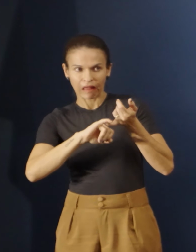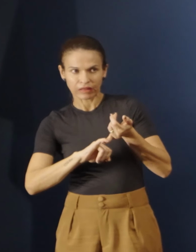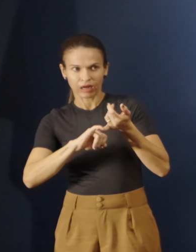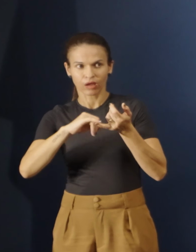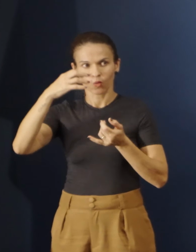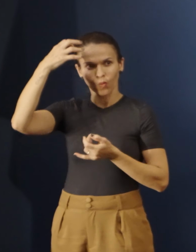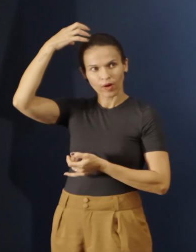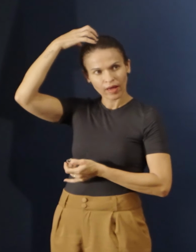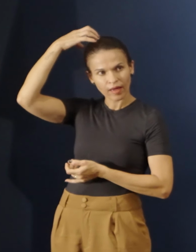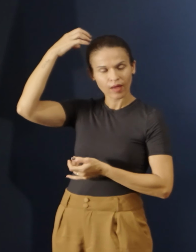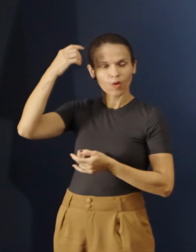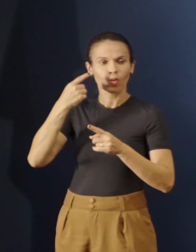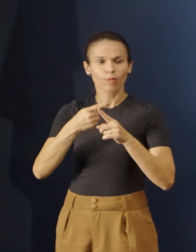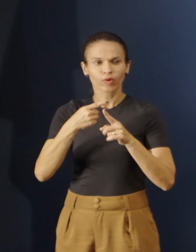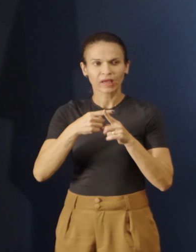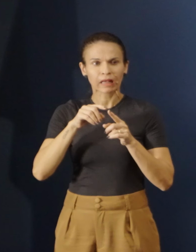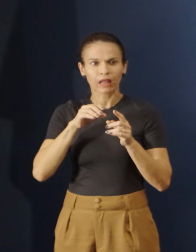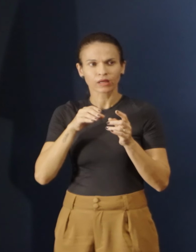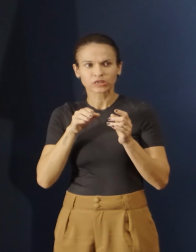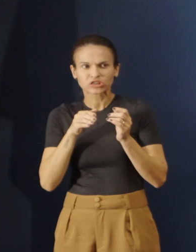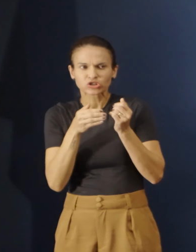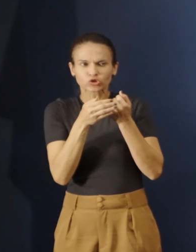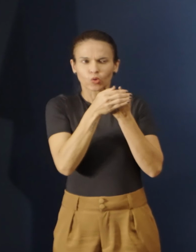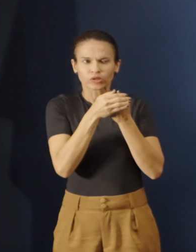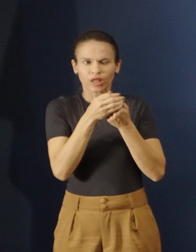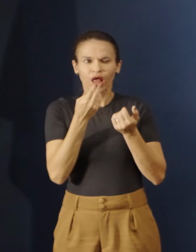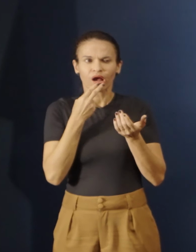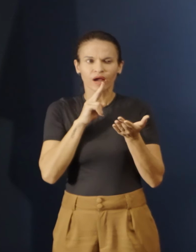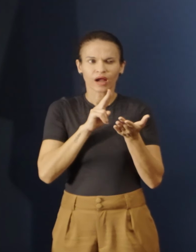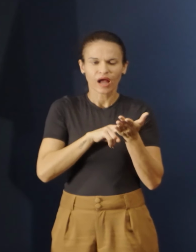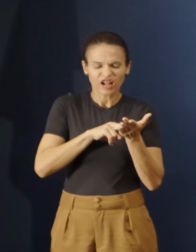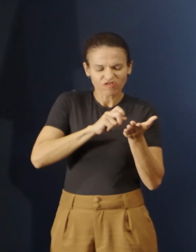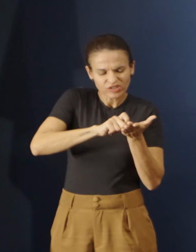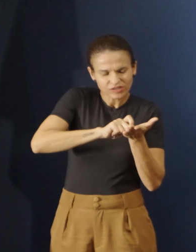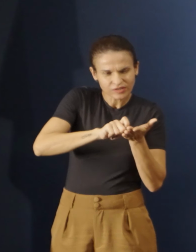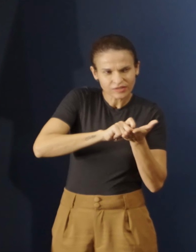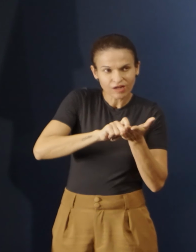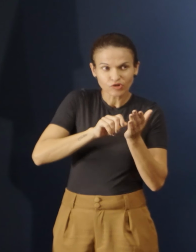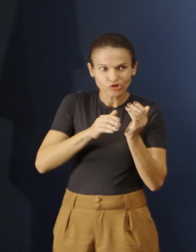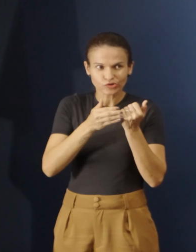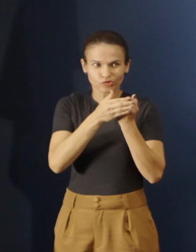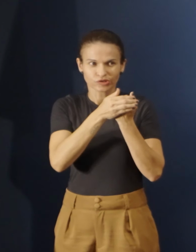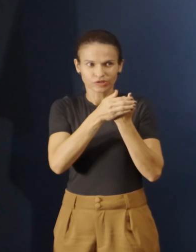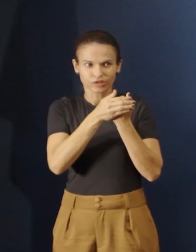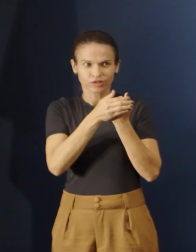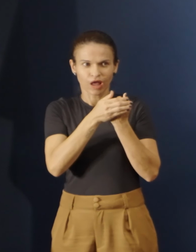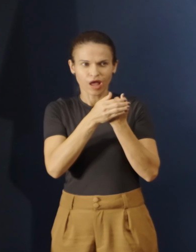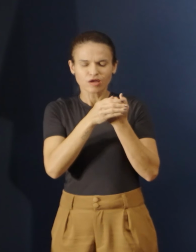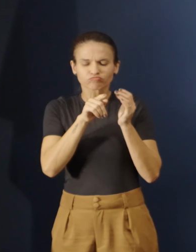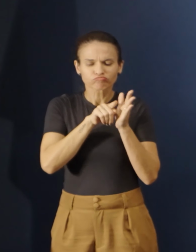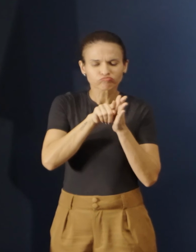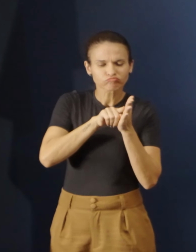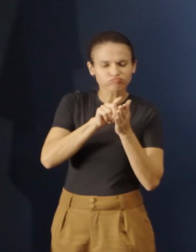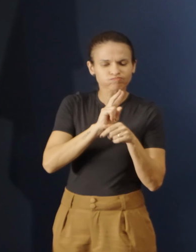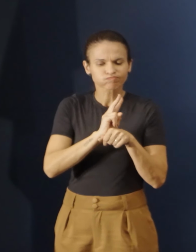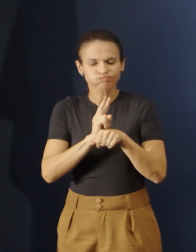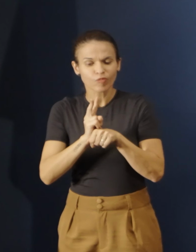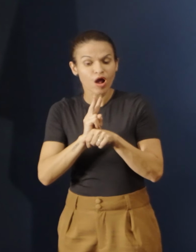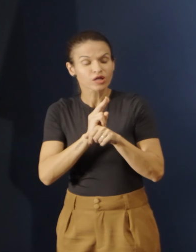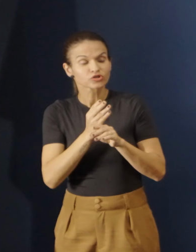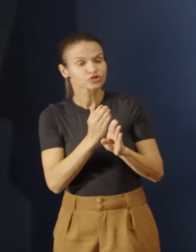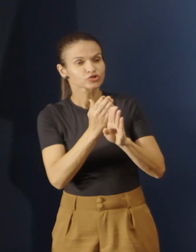do porquê que ela queria esconder aquela carta, mas que ela foi rasurada, escondida. E a grande sacada do detetive é que ele